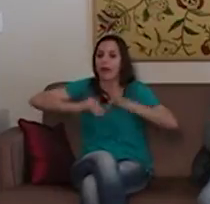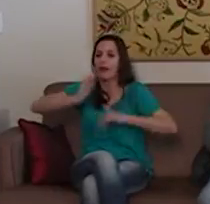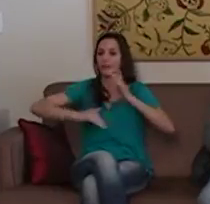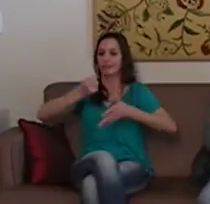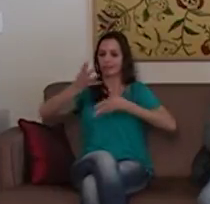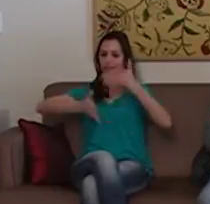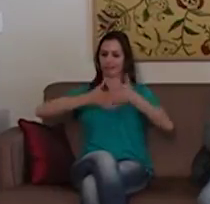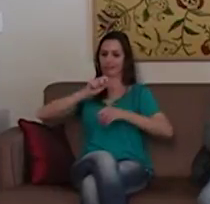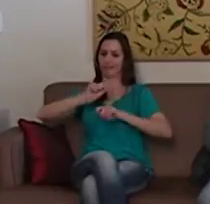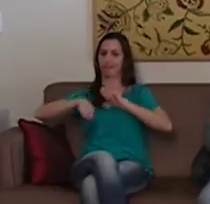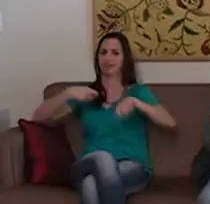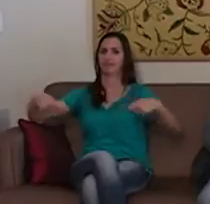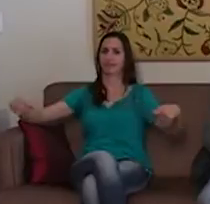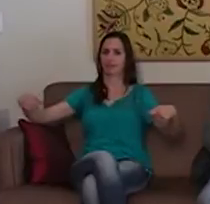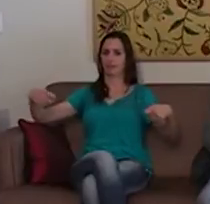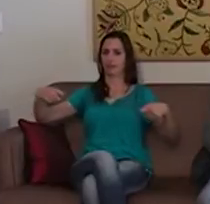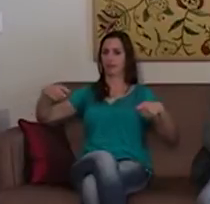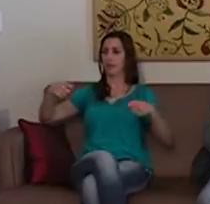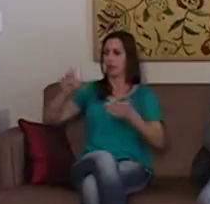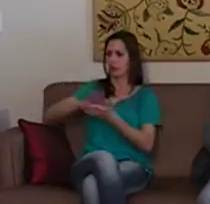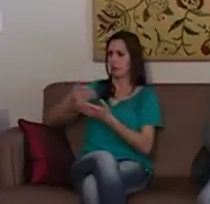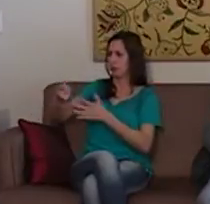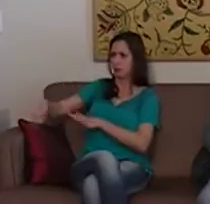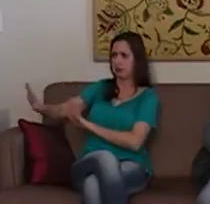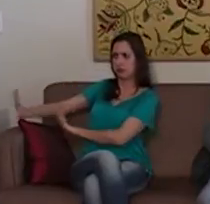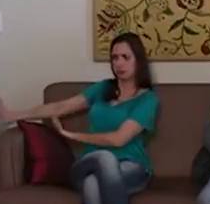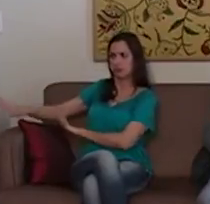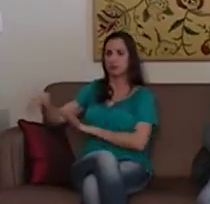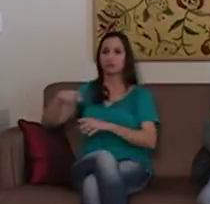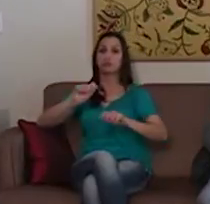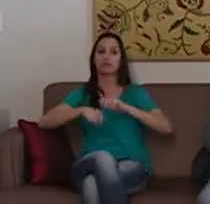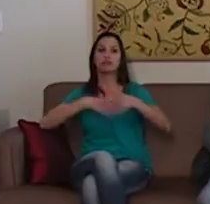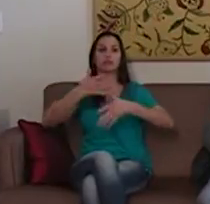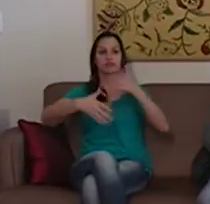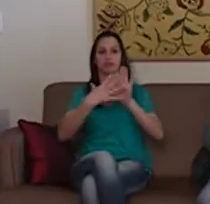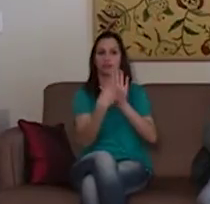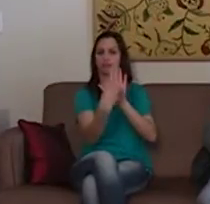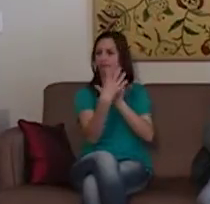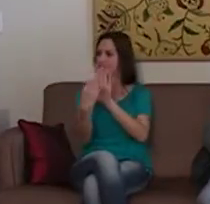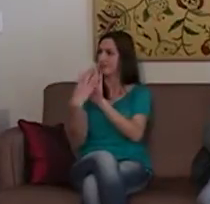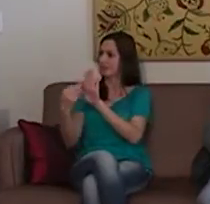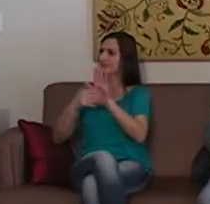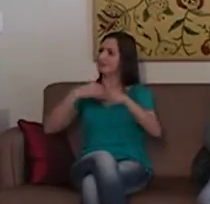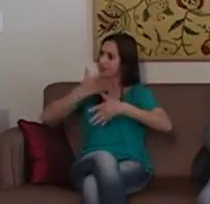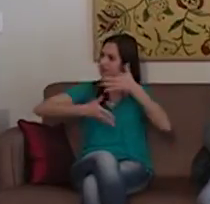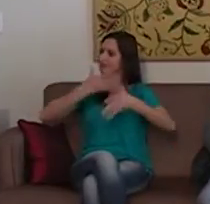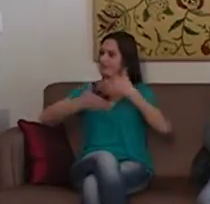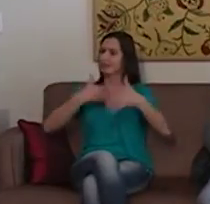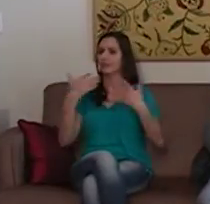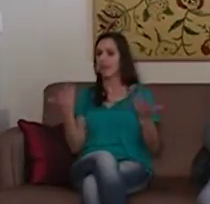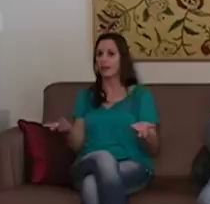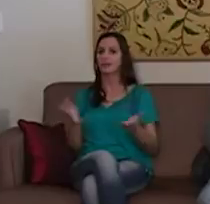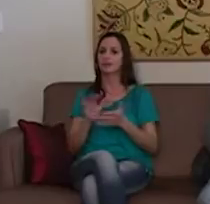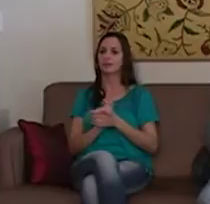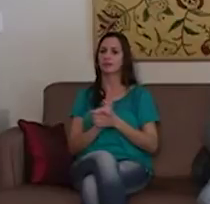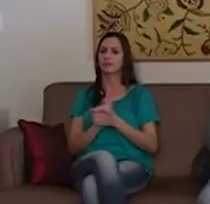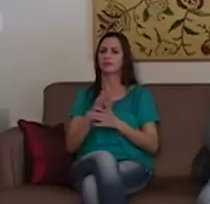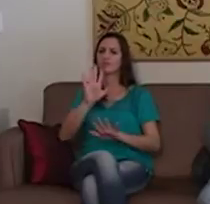Nas aulas práticas, em que eles estão aprendendo a língua de sinais, o intérprete não é tão necessário, porque eles vão reproduzindo o que eu vou